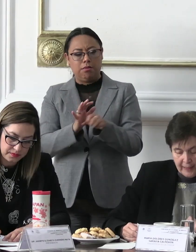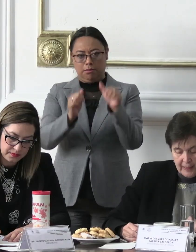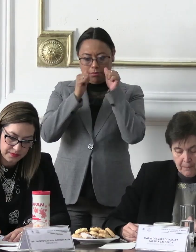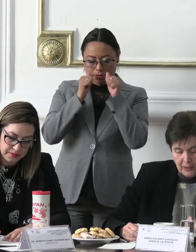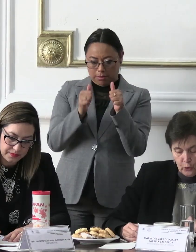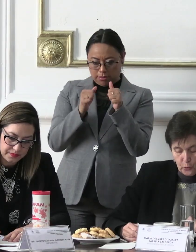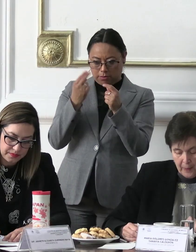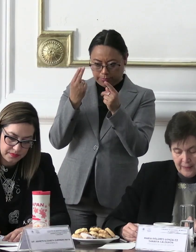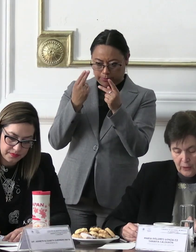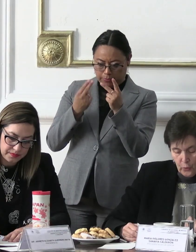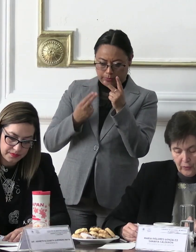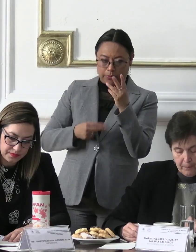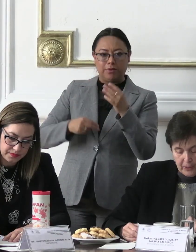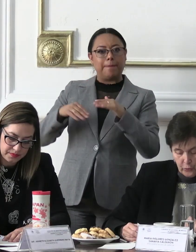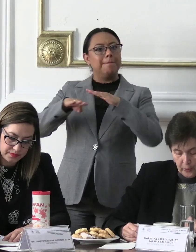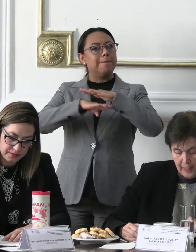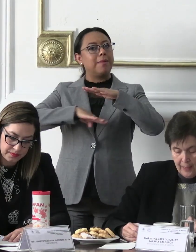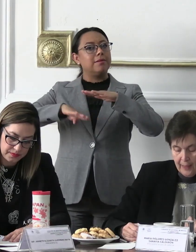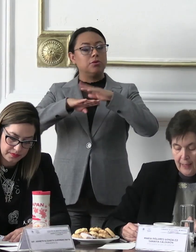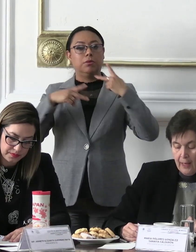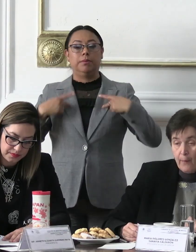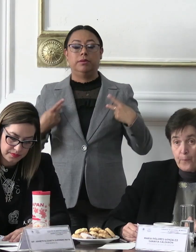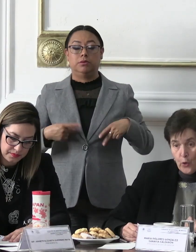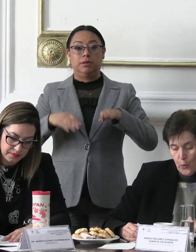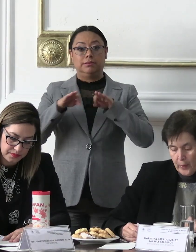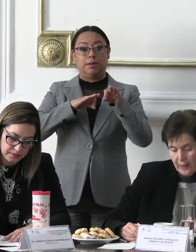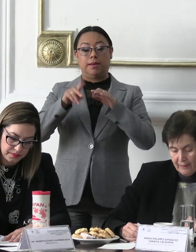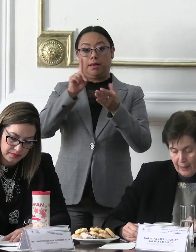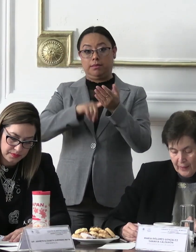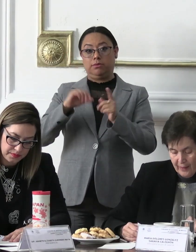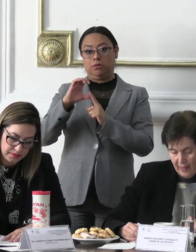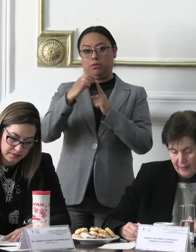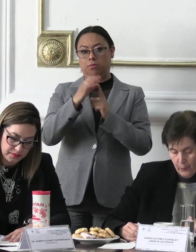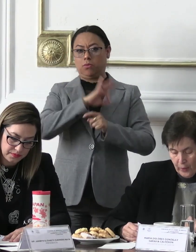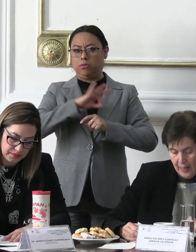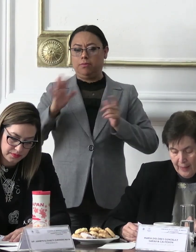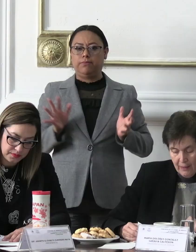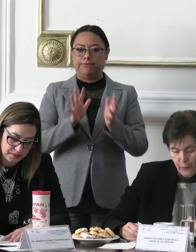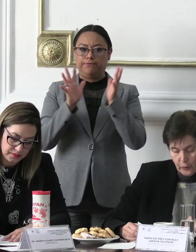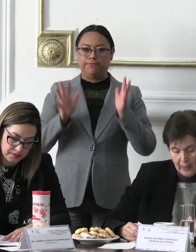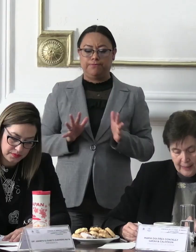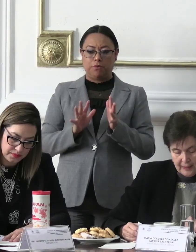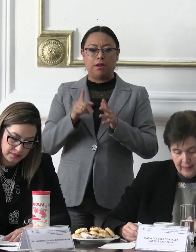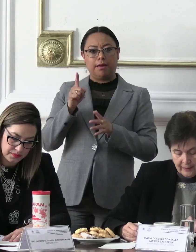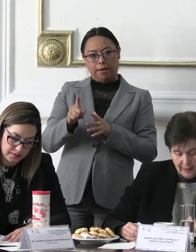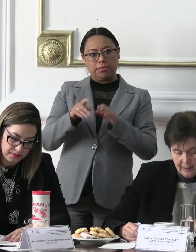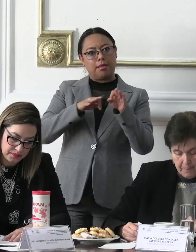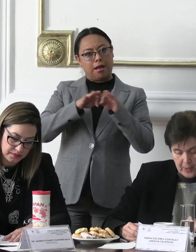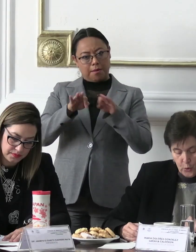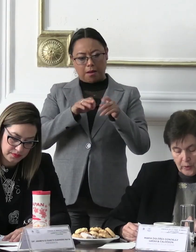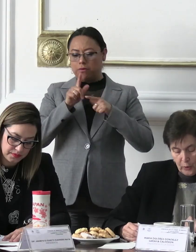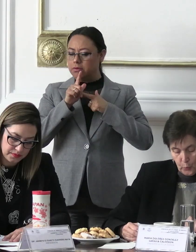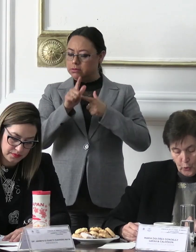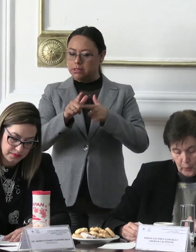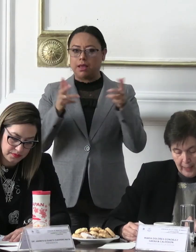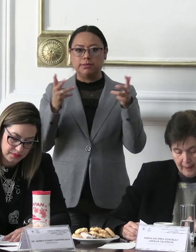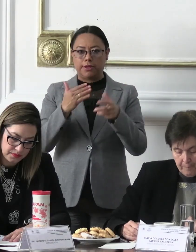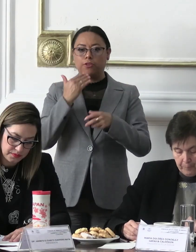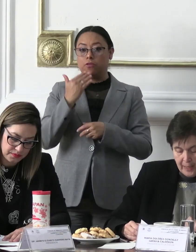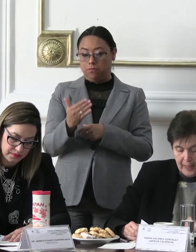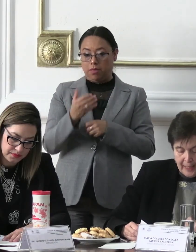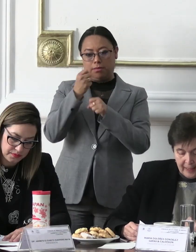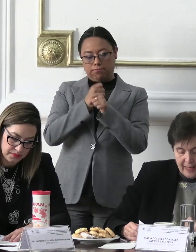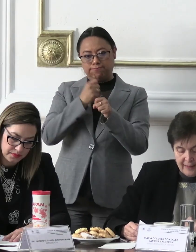los requerimientos básicos del personal, promover la estabilidad laboral y fortalecer el desempeño